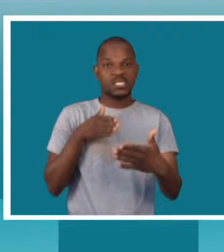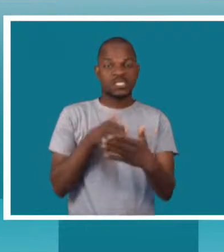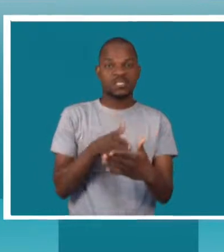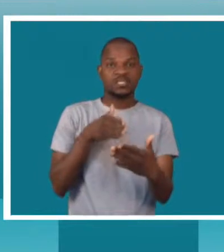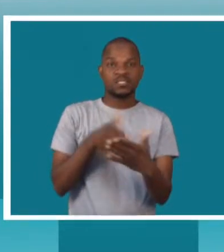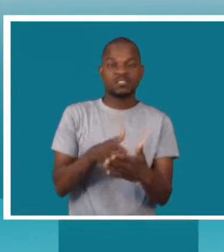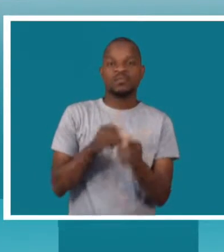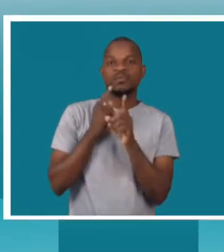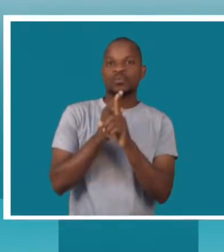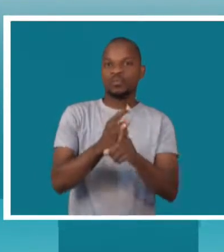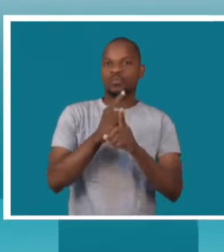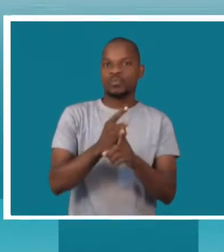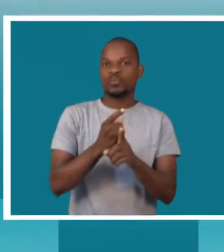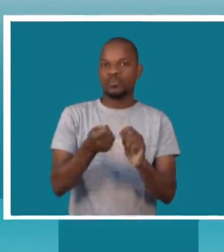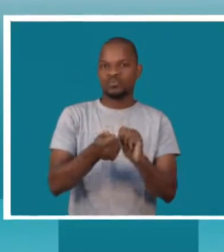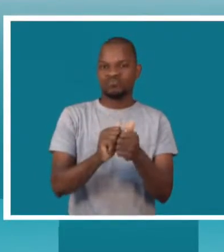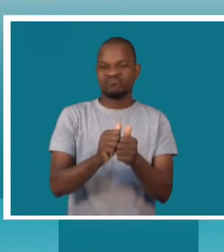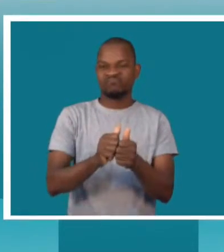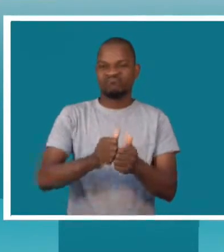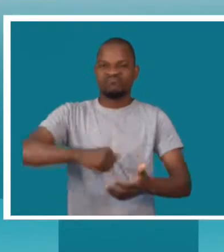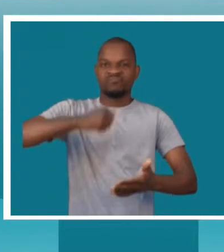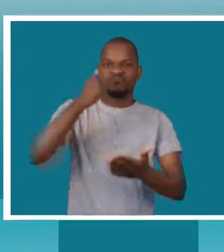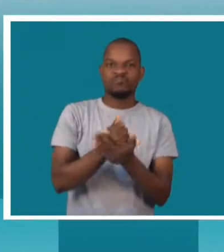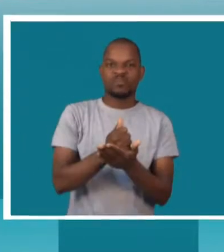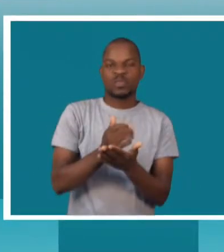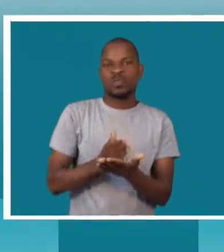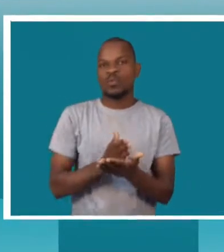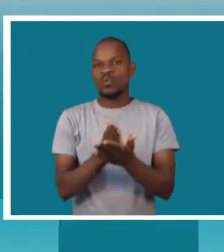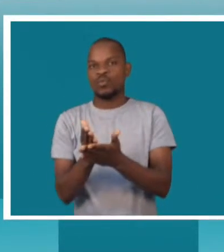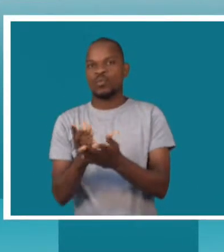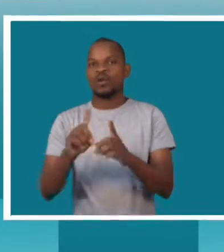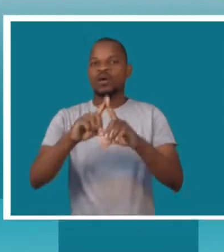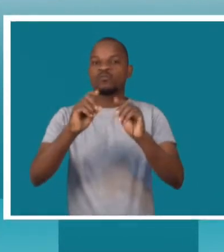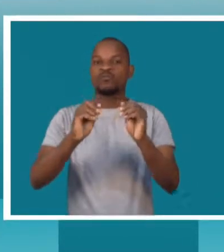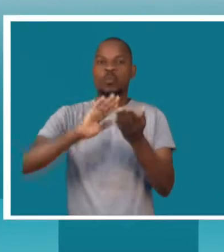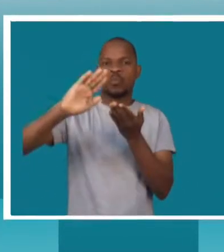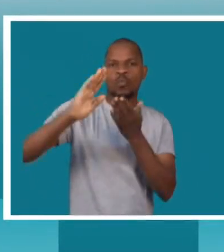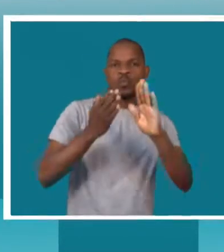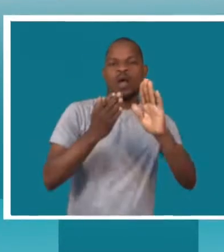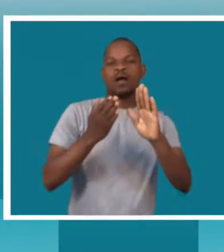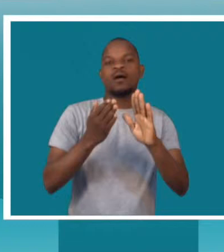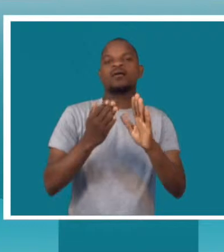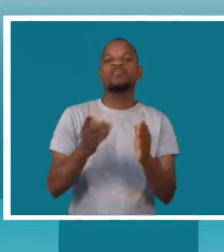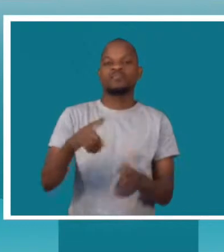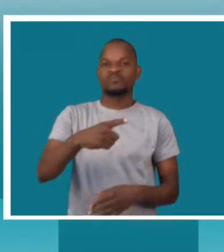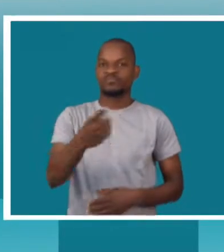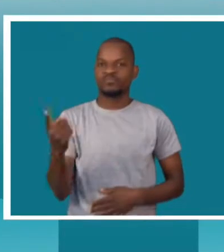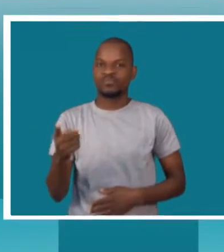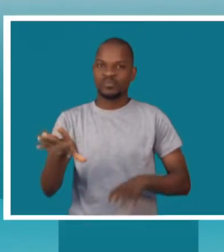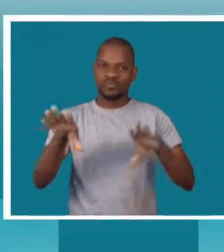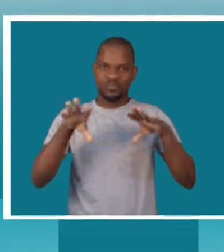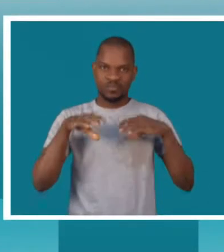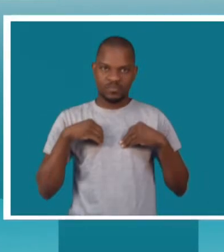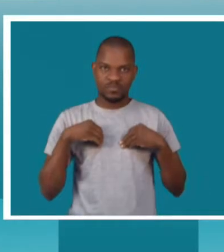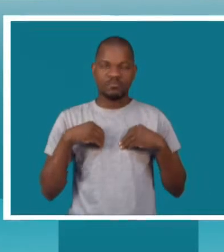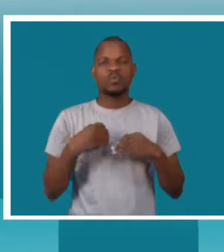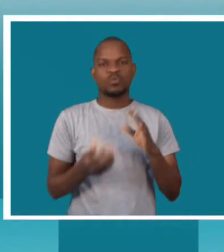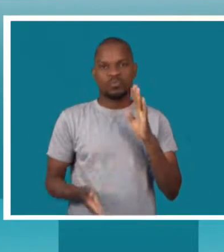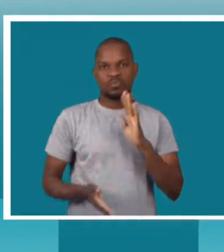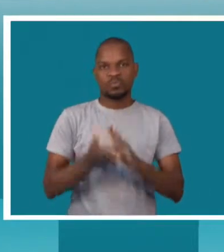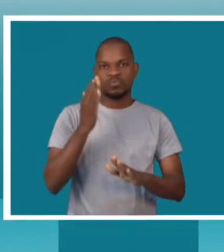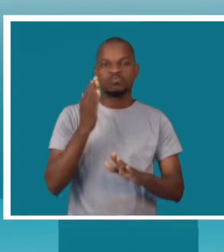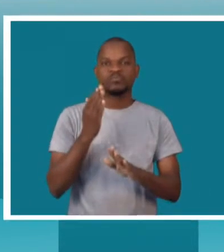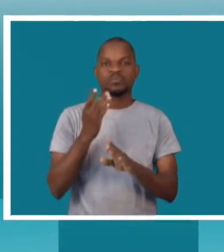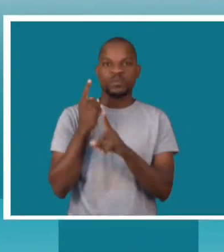era rejeitado. Até que interessei pelo taekwondo e foi diferente. Lá tive uma recepção diferente das outras